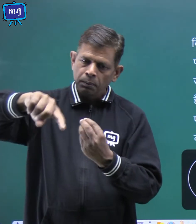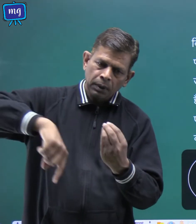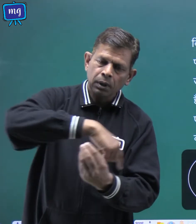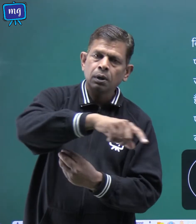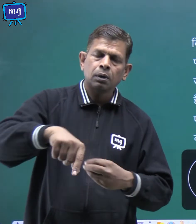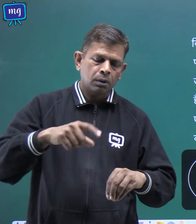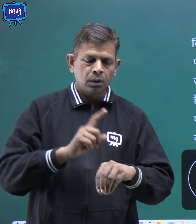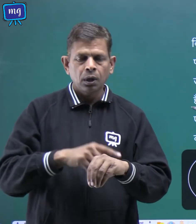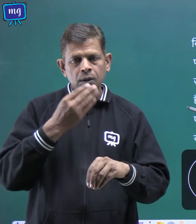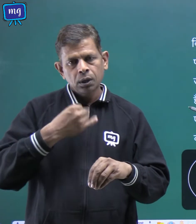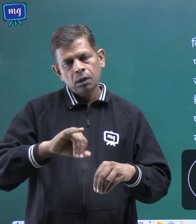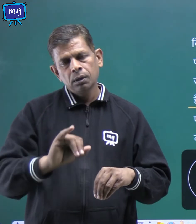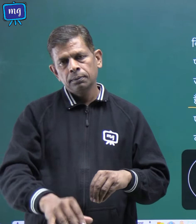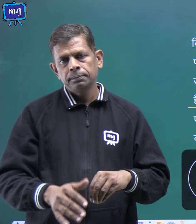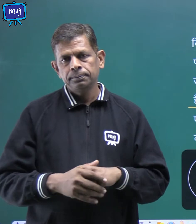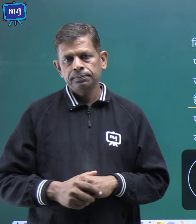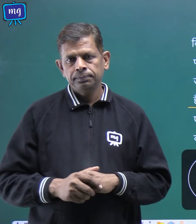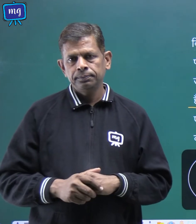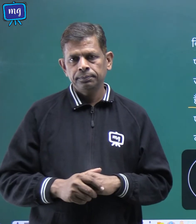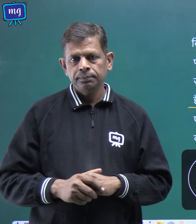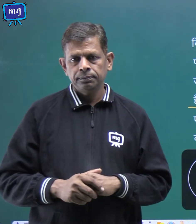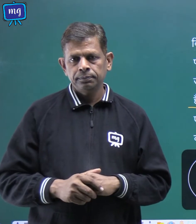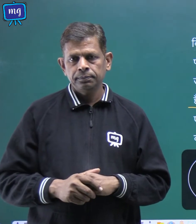परिक्रमण काल कहते हैं।